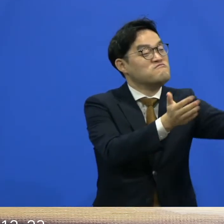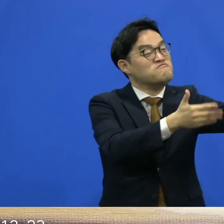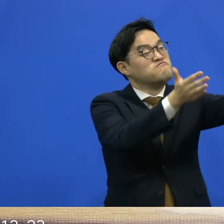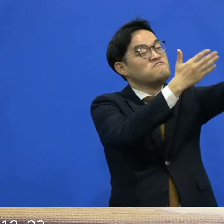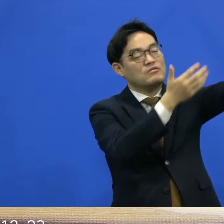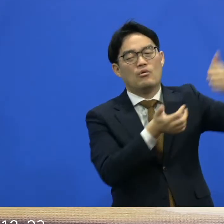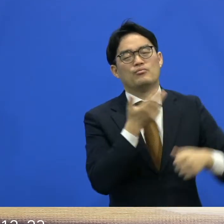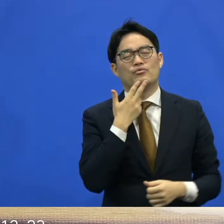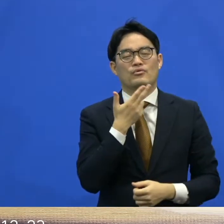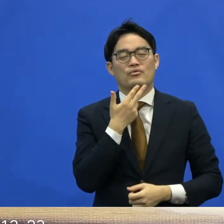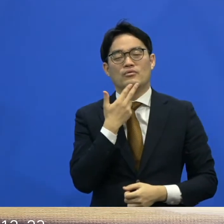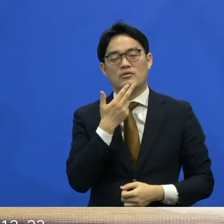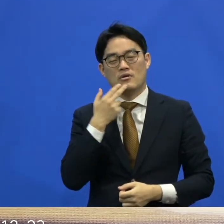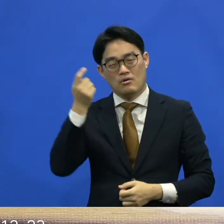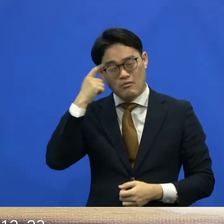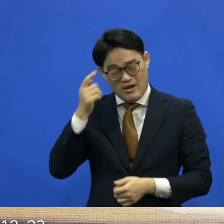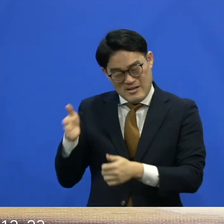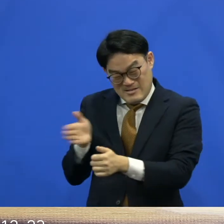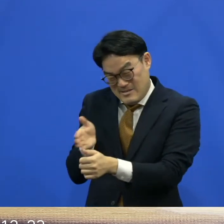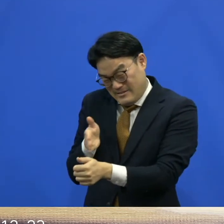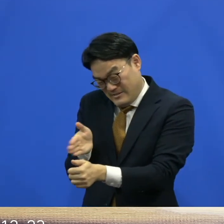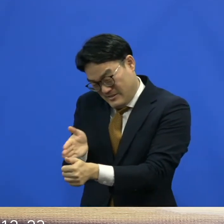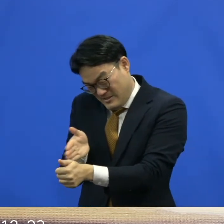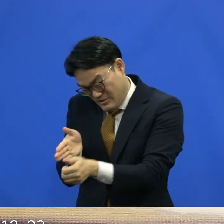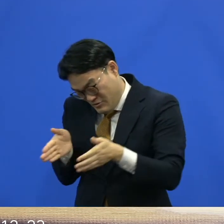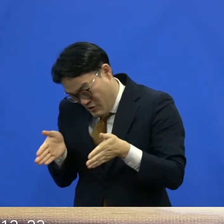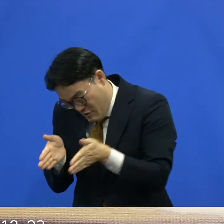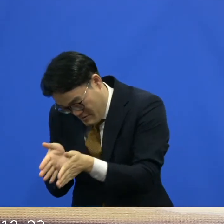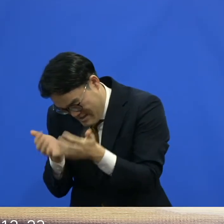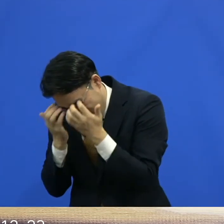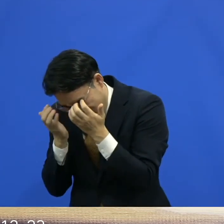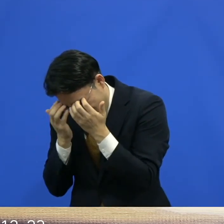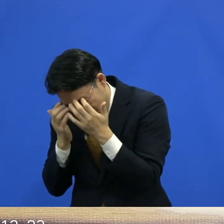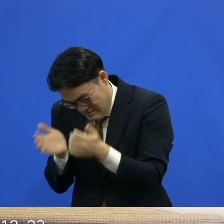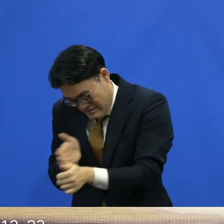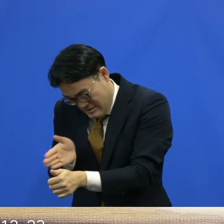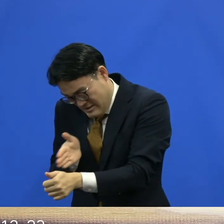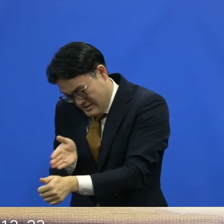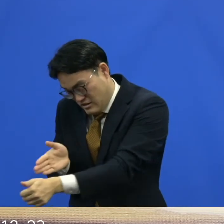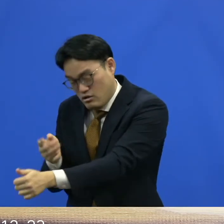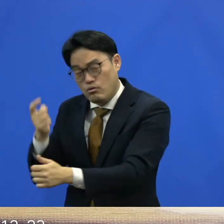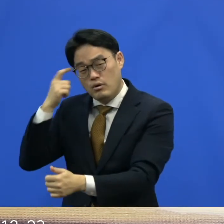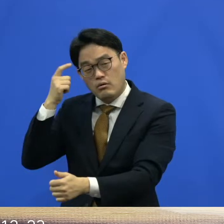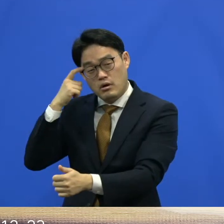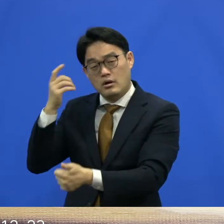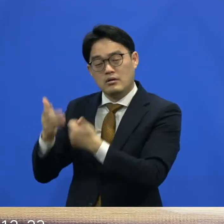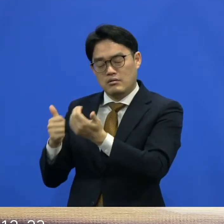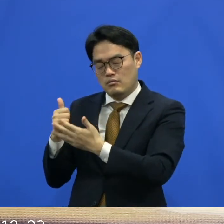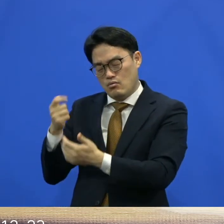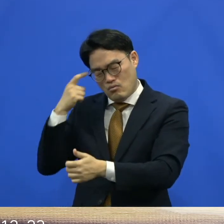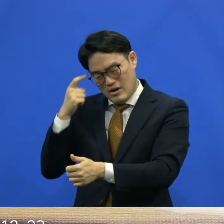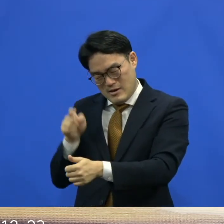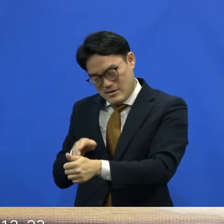왜 하나님은 시련 가운데로 몰아넣으시는가? 왜 고통을 당하도록 내버려 두시는가?